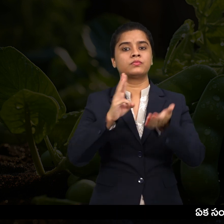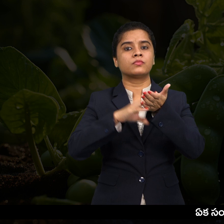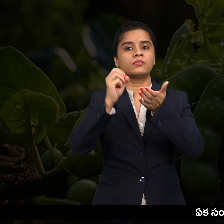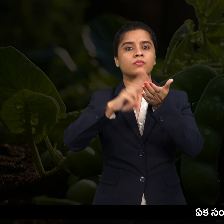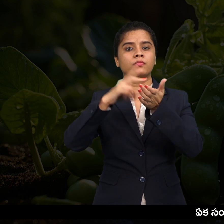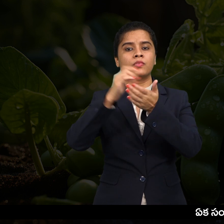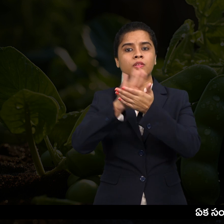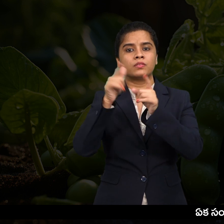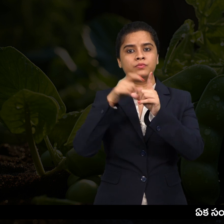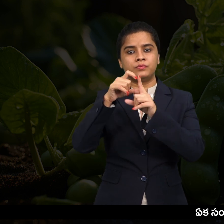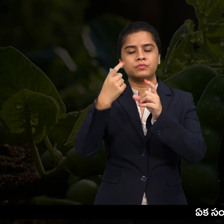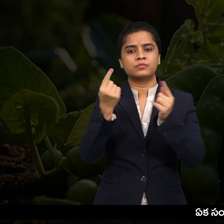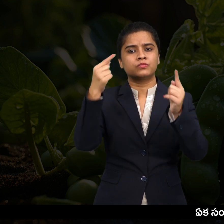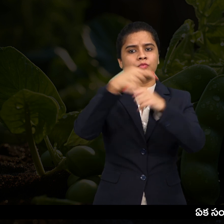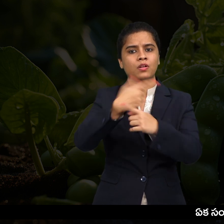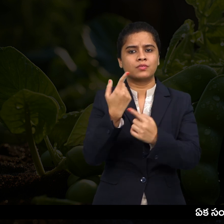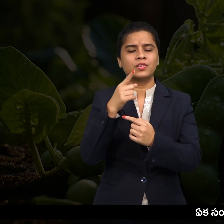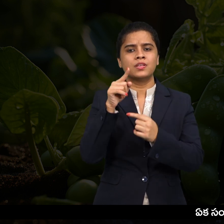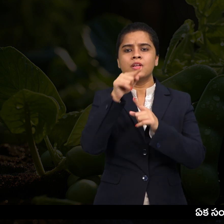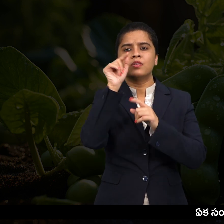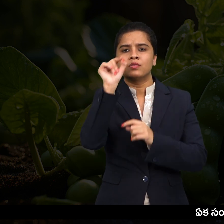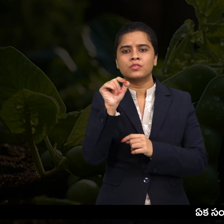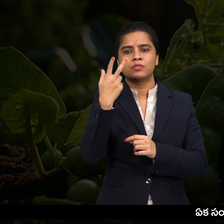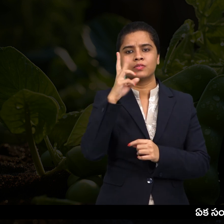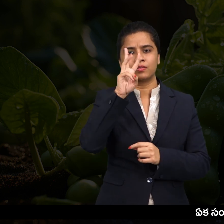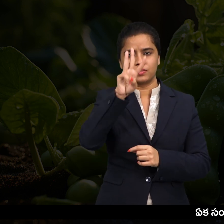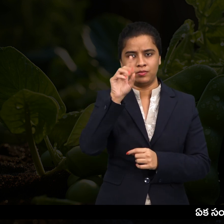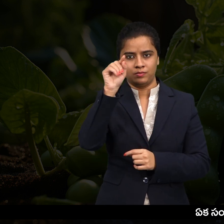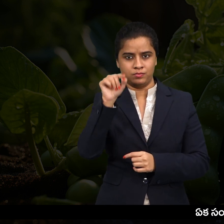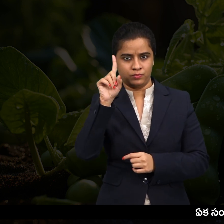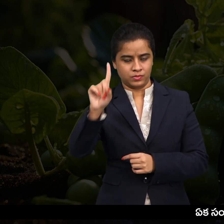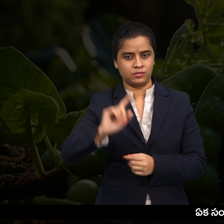ఏక సంకరణ నిష్పత్తి 3:1.